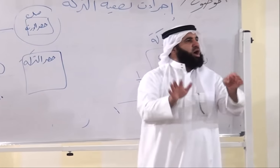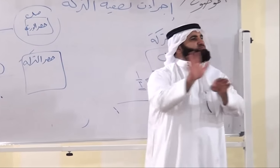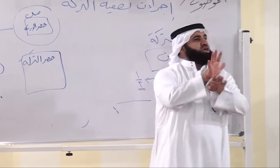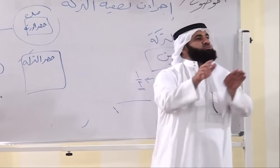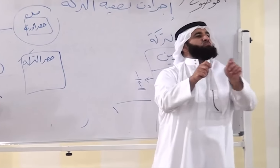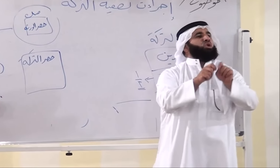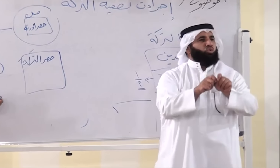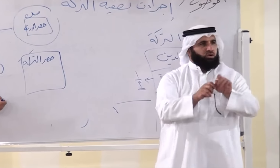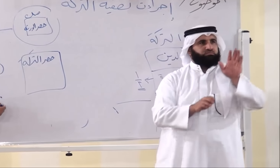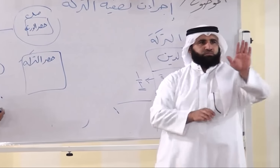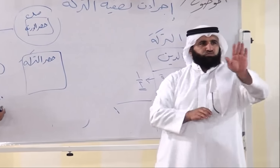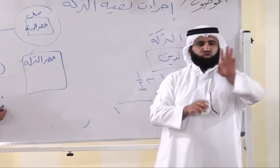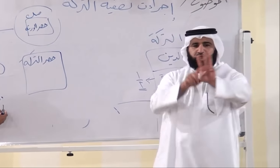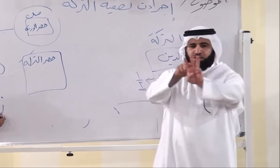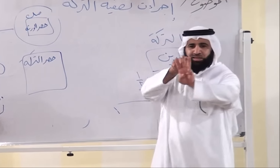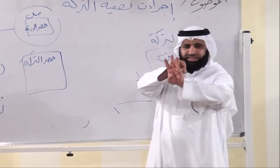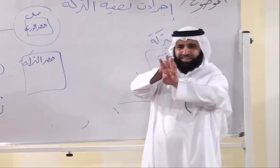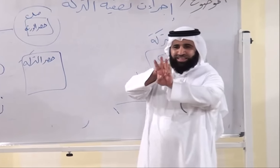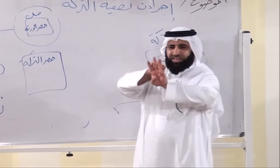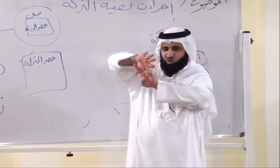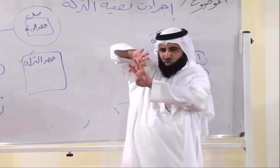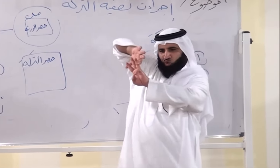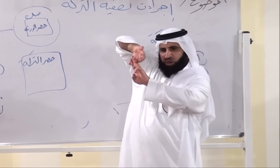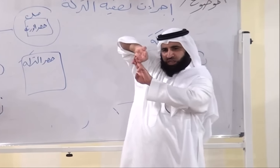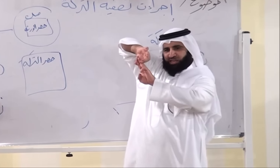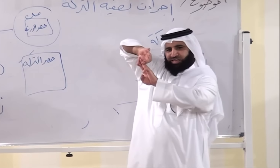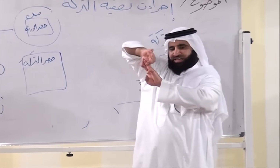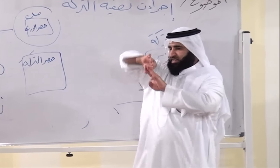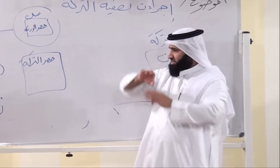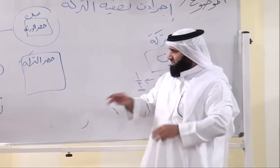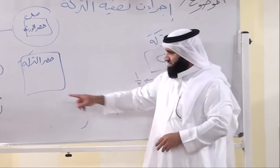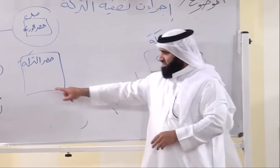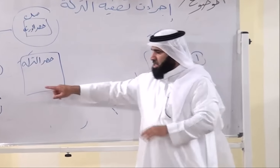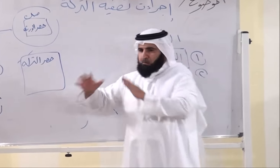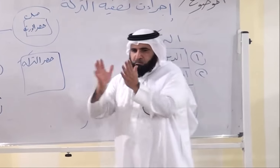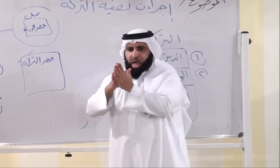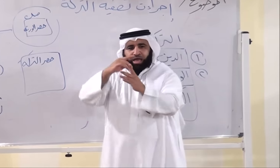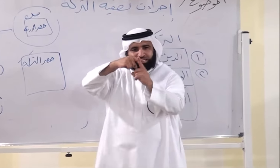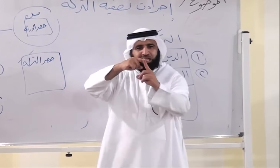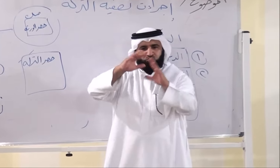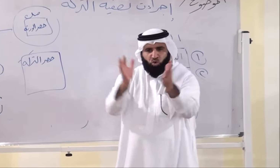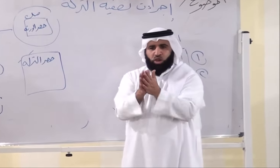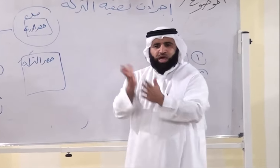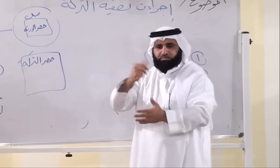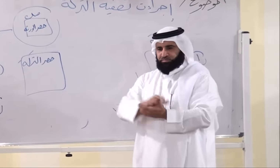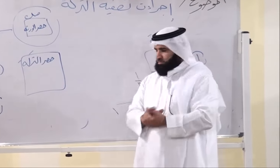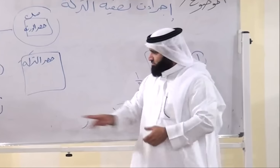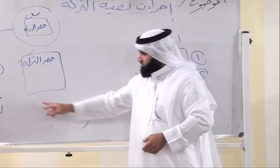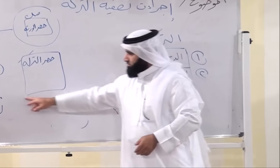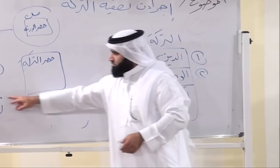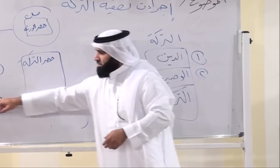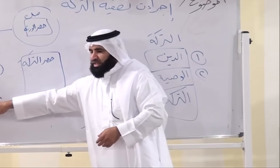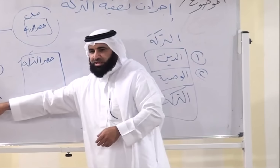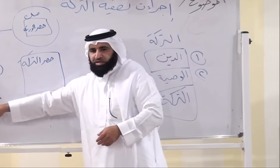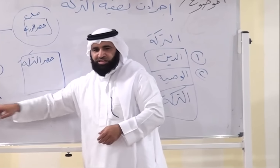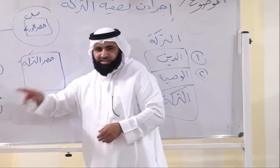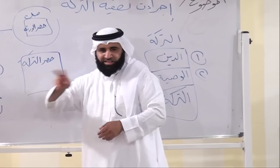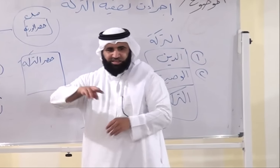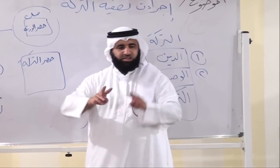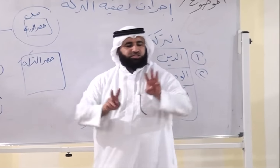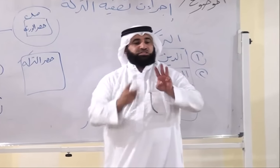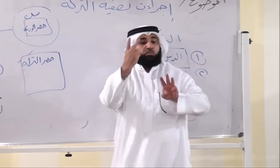15 على سعر، نجمع الارقام الثلاثه هذه كلها 10 و 12 22 و